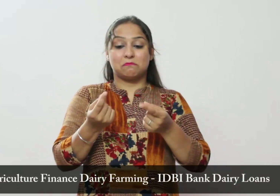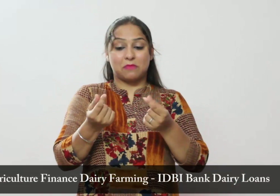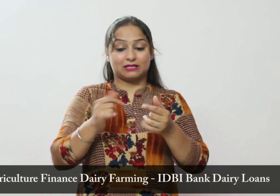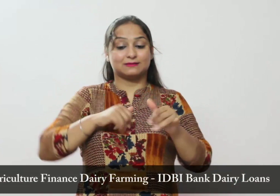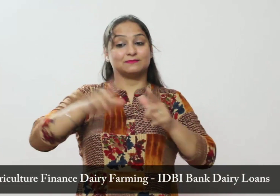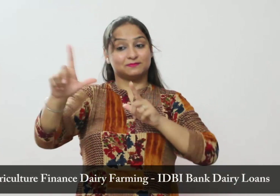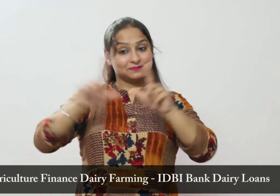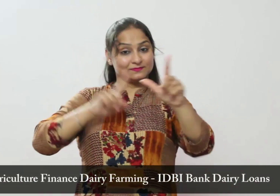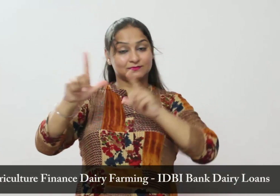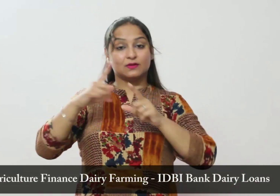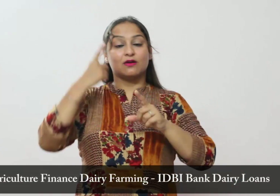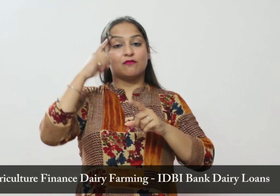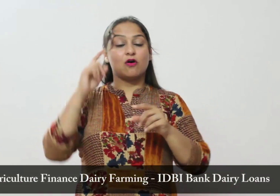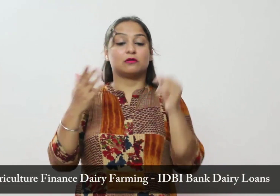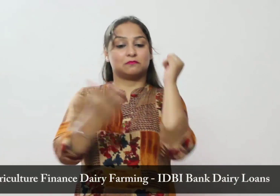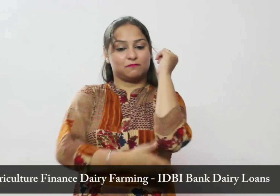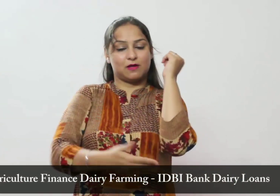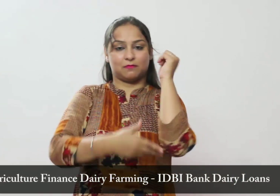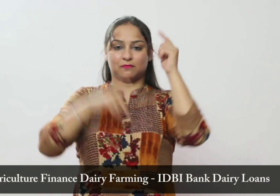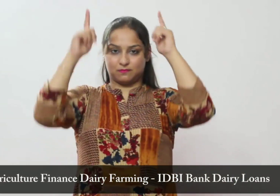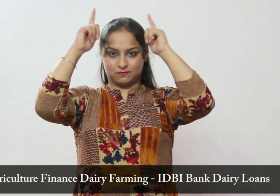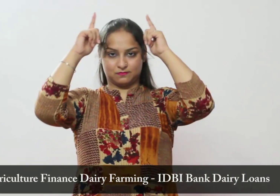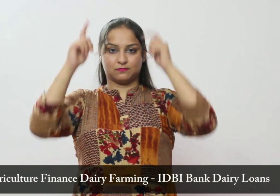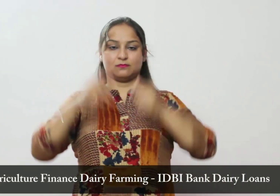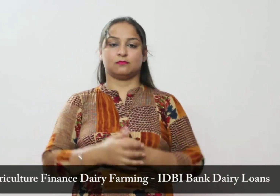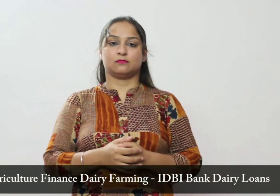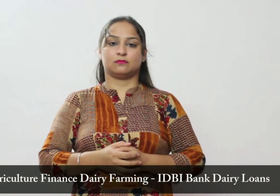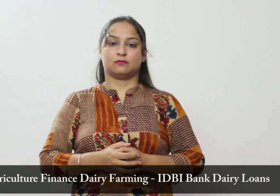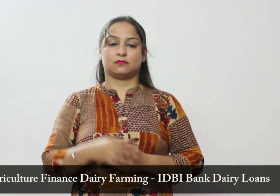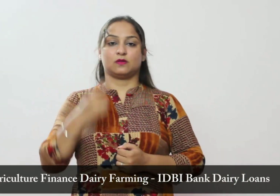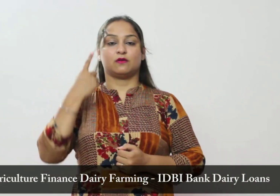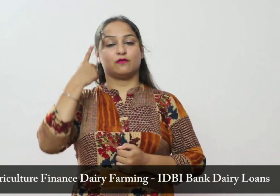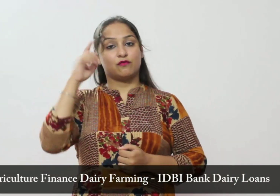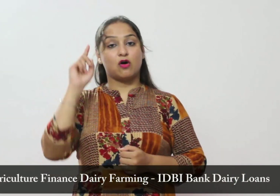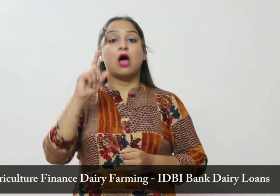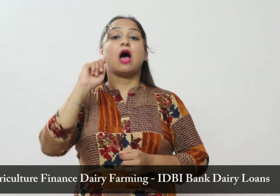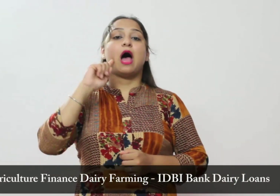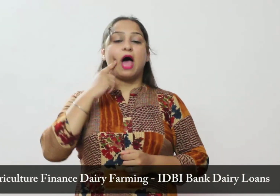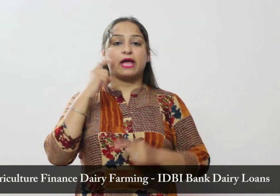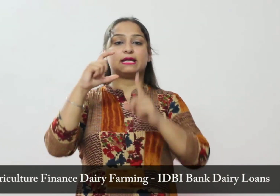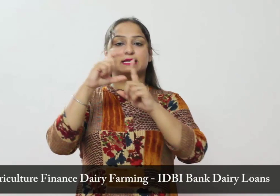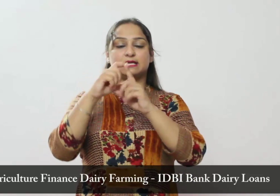नंबर 3, कृषि वित्त डेयरी फार्मिंग, IDBI बैंक डेयरी ऋण।